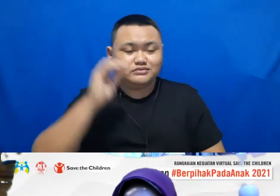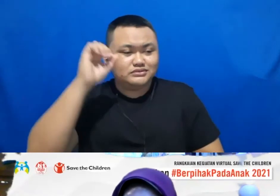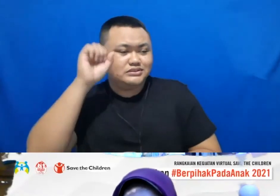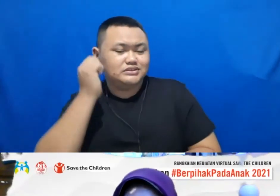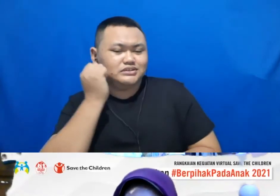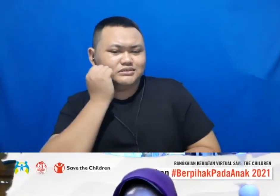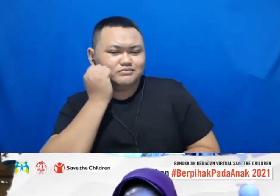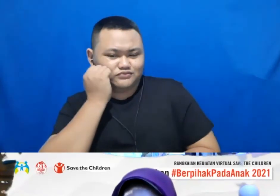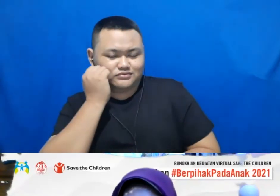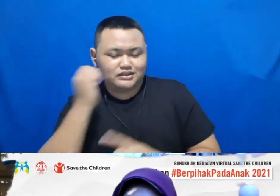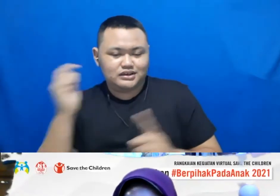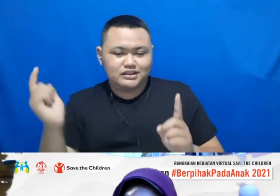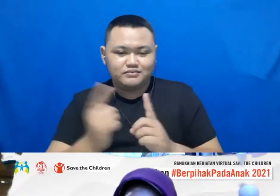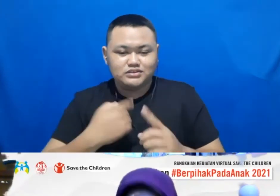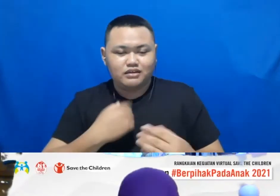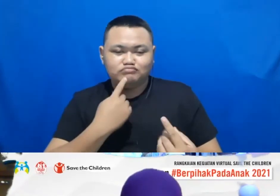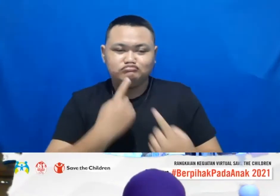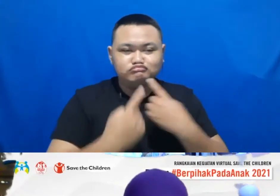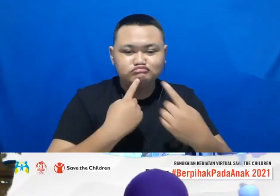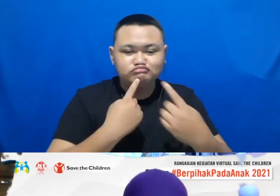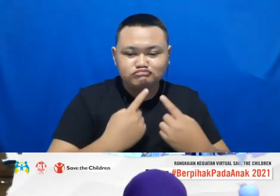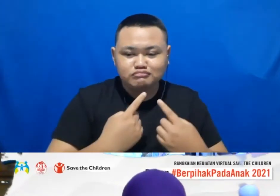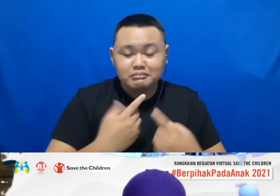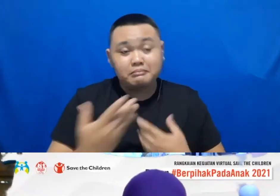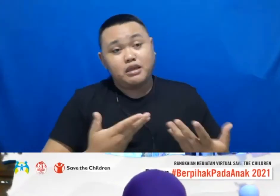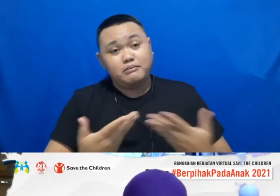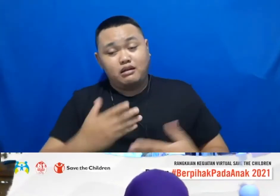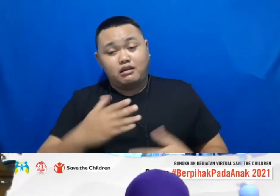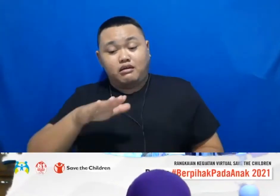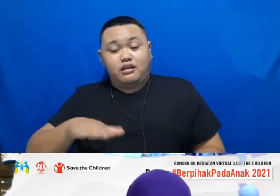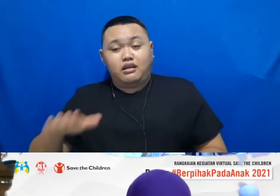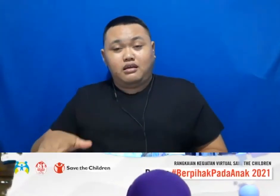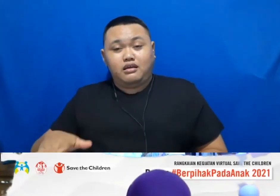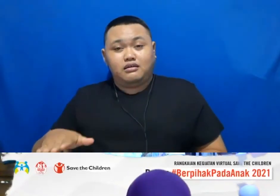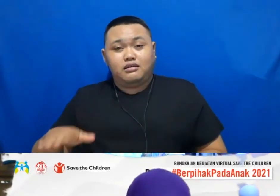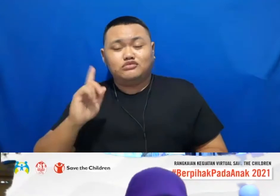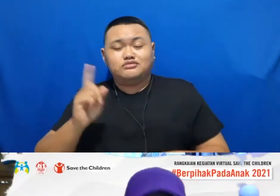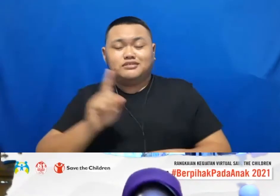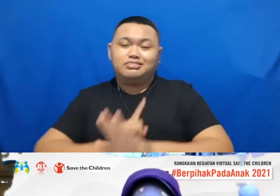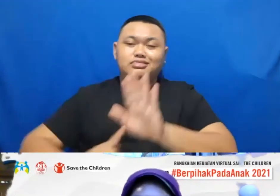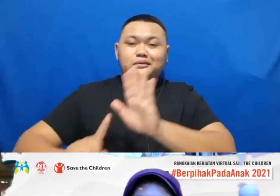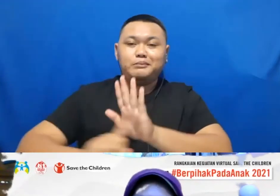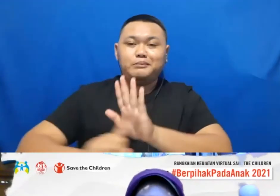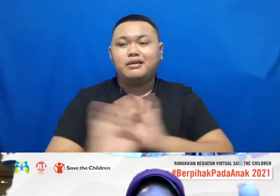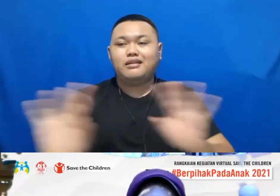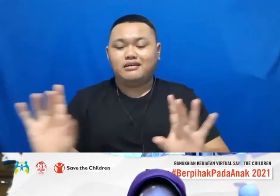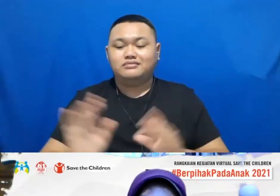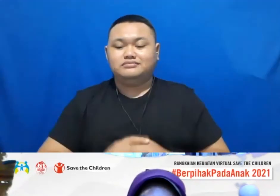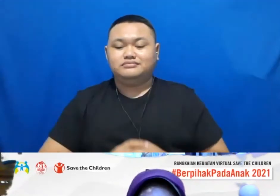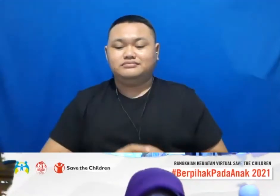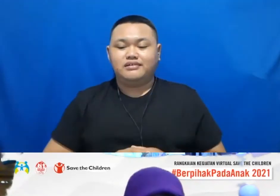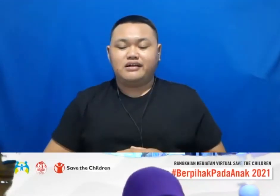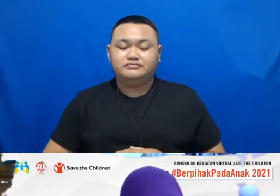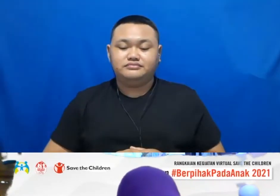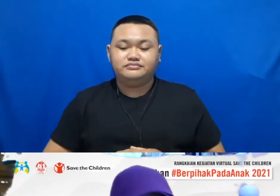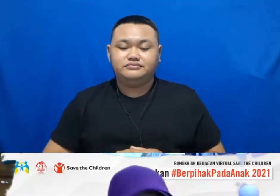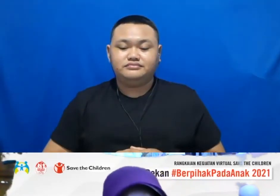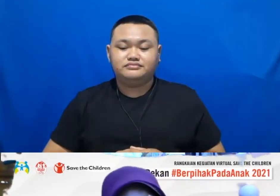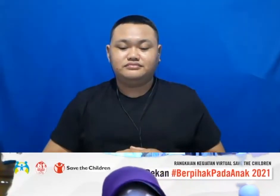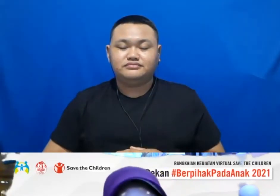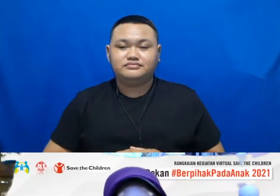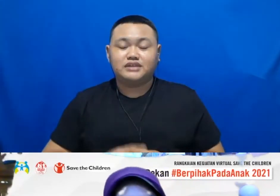peserta didik kami, baik laki-laki dan perempuan. Dan seperti tadi yang disampaikan oleh Pak Tono, kami juga di SMP 1